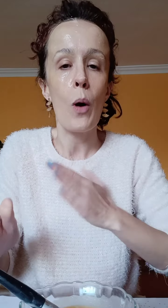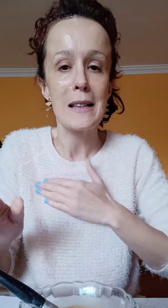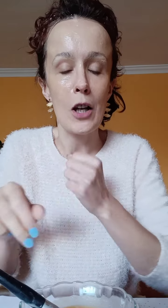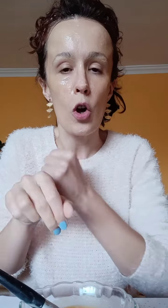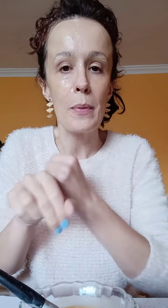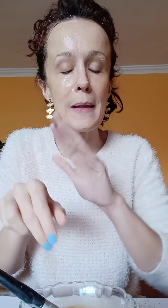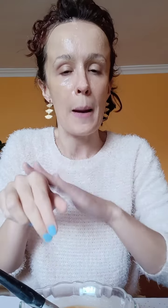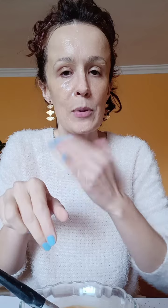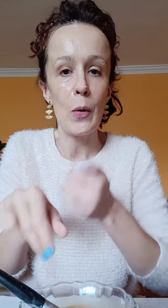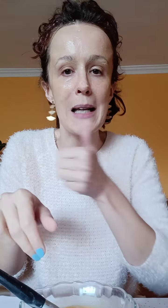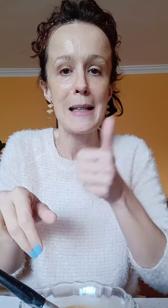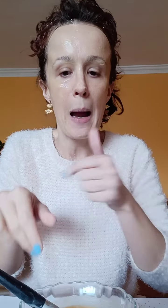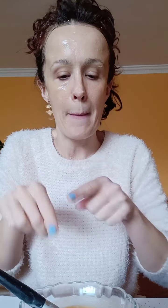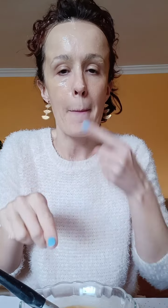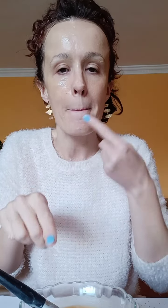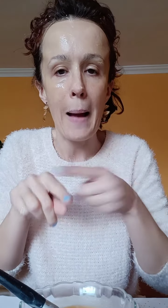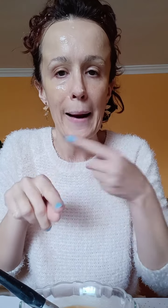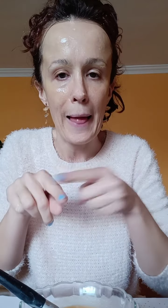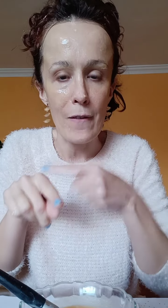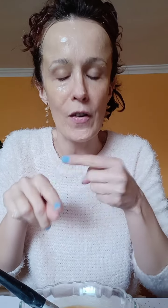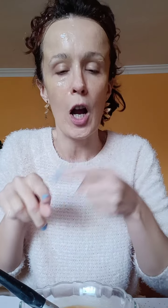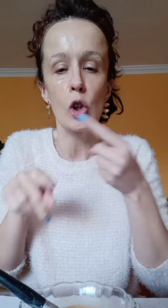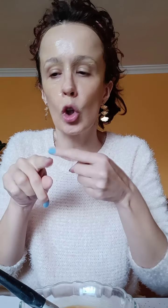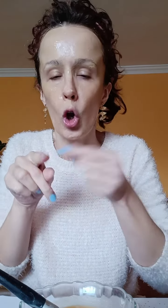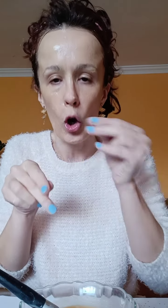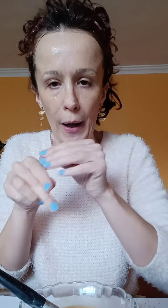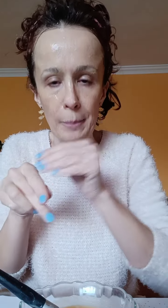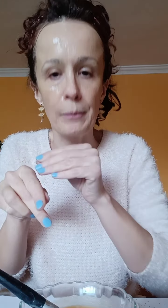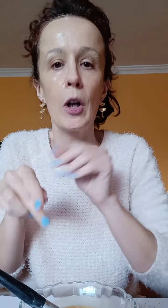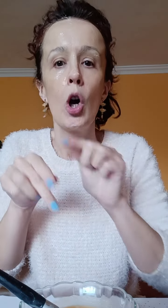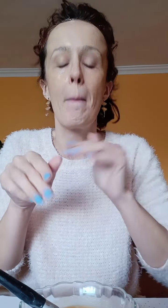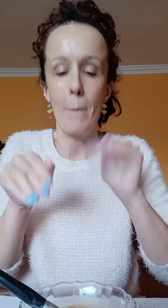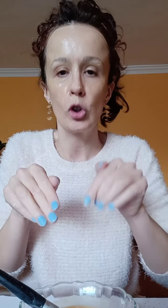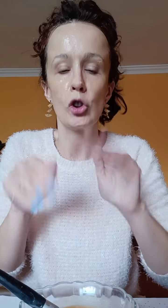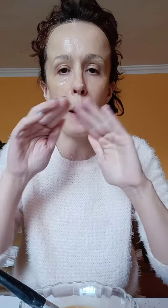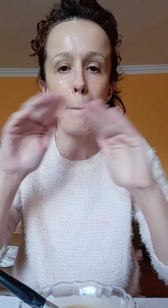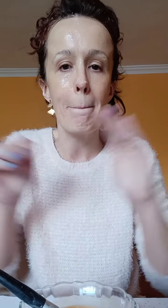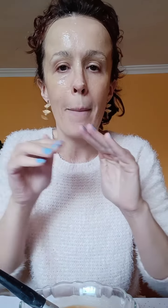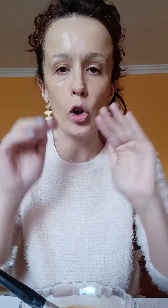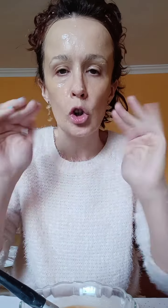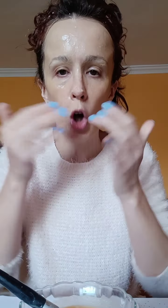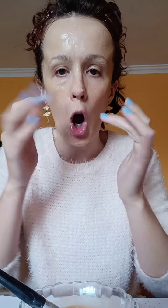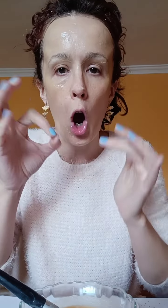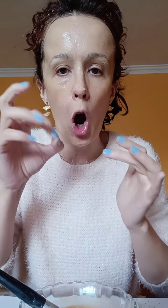Właśnie robię na przykład sama marchewka trochę, można pod